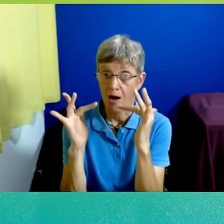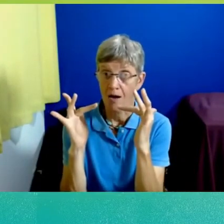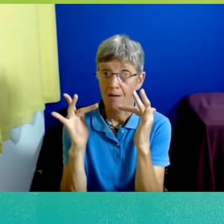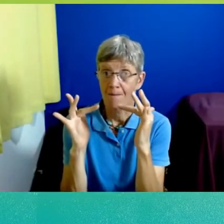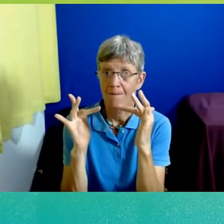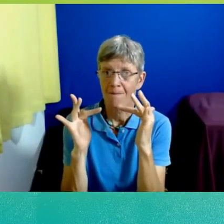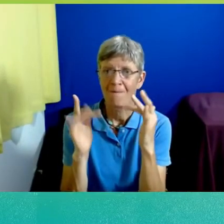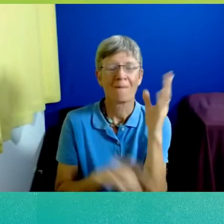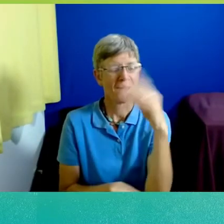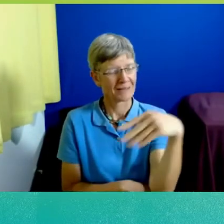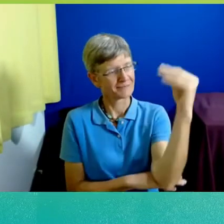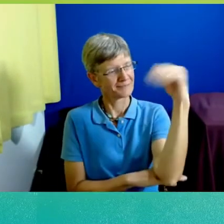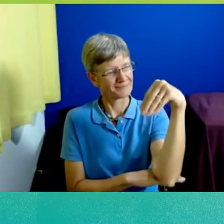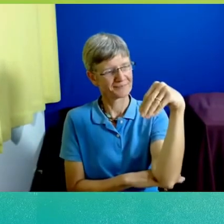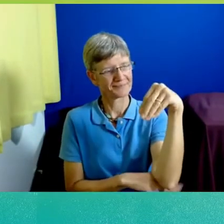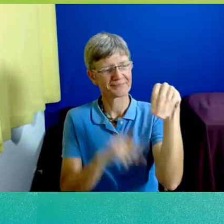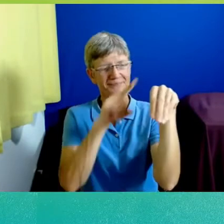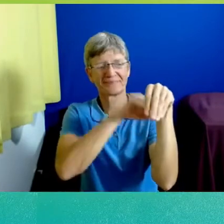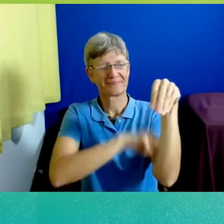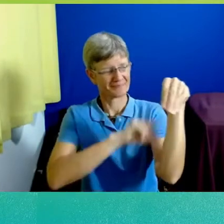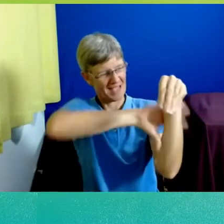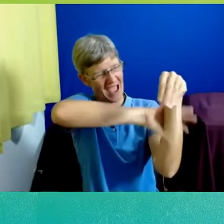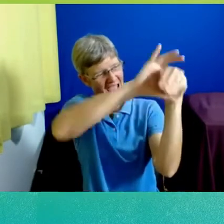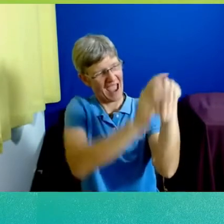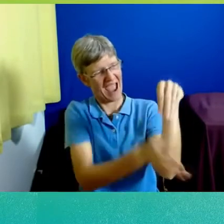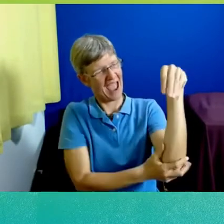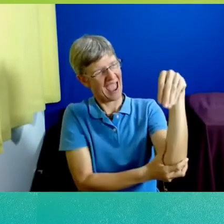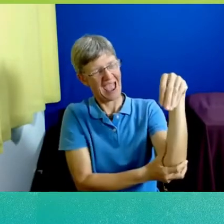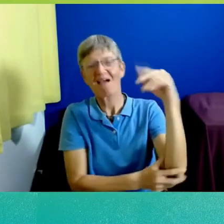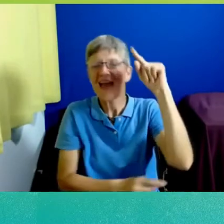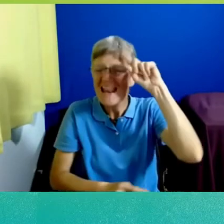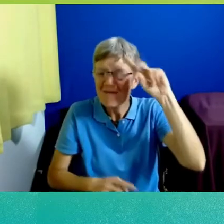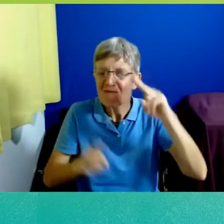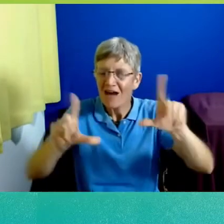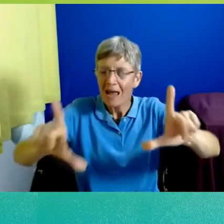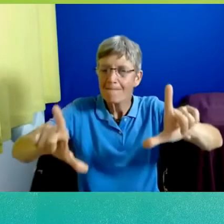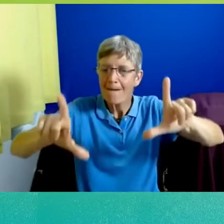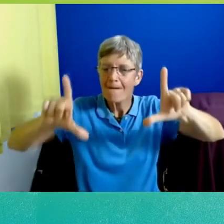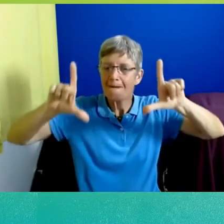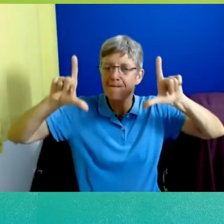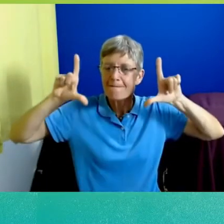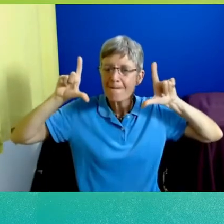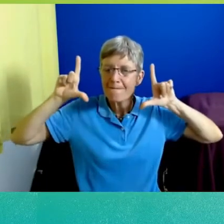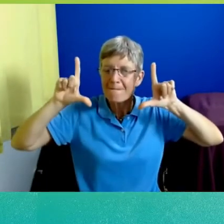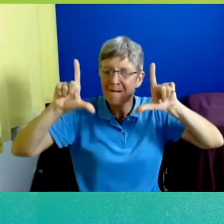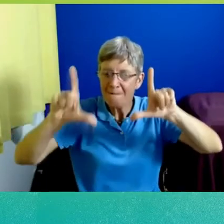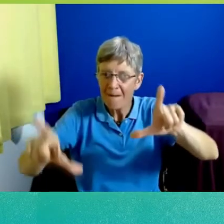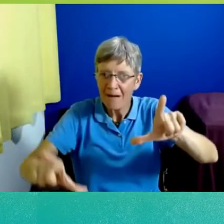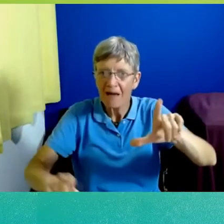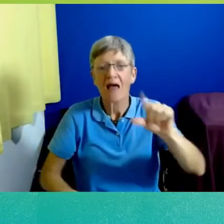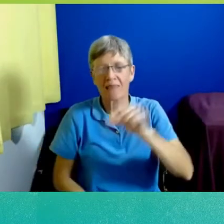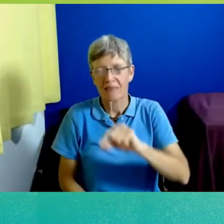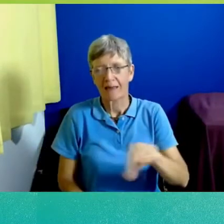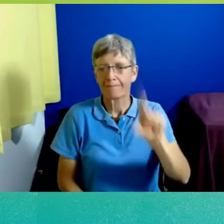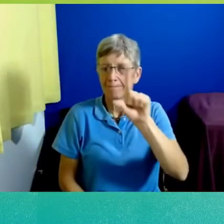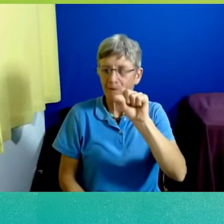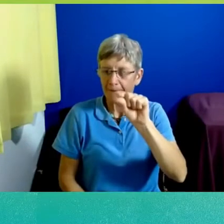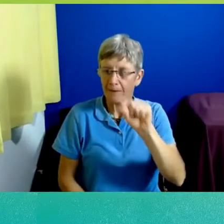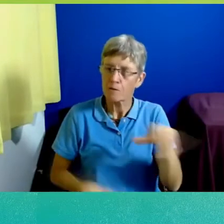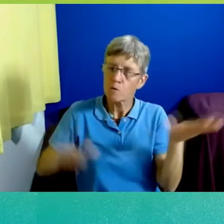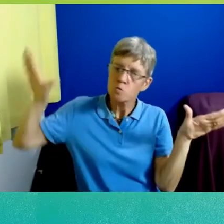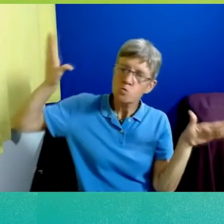É como se fossem duas aves namorando, uma está com a curvatura assim, veja bem.